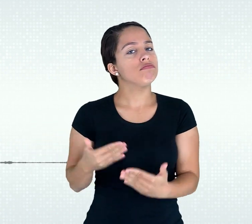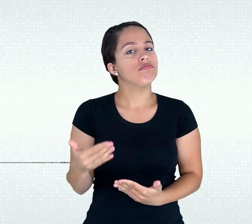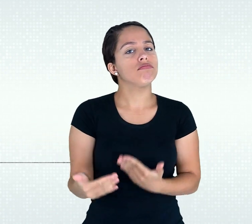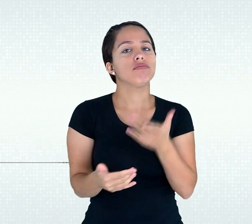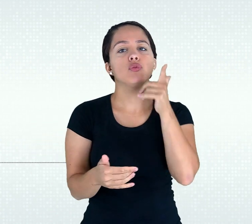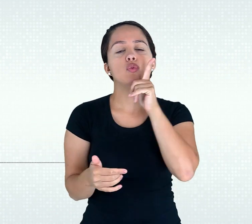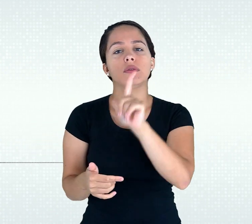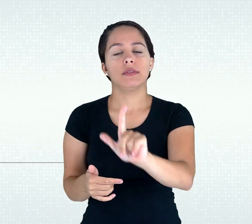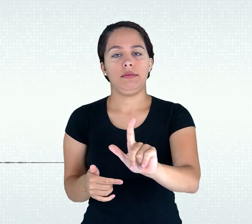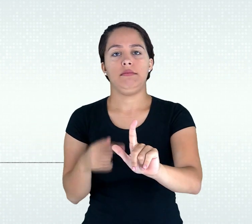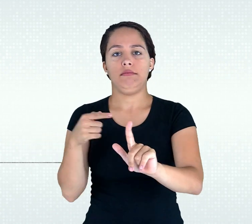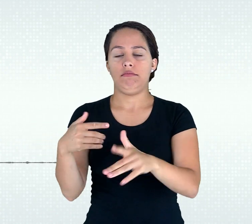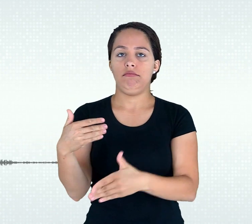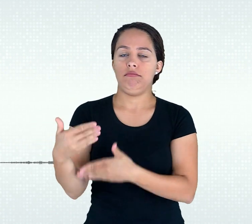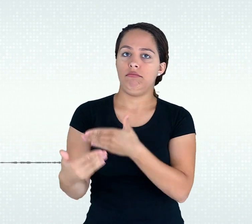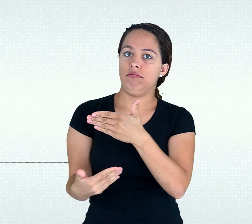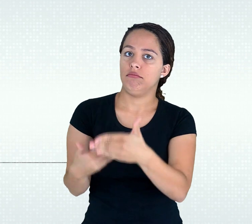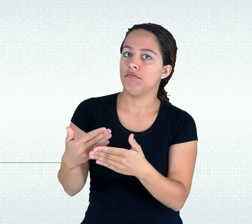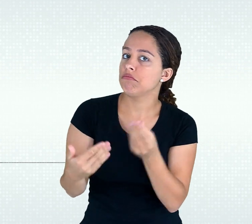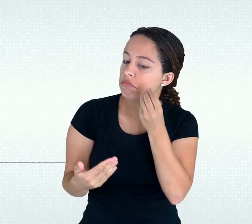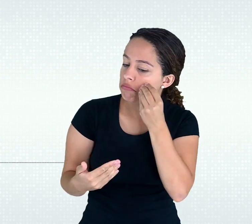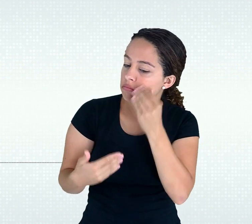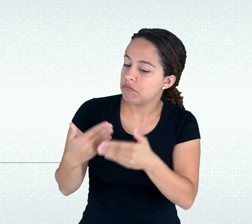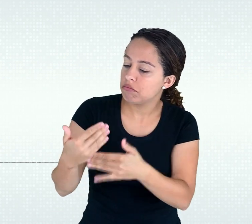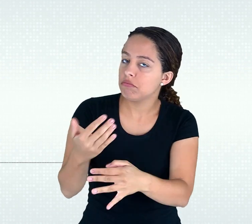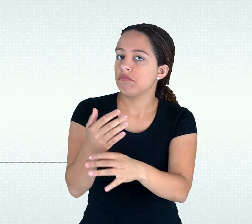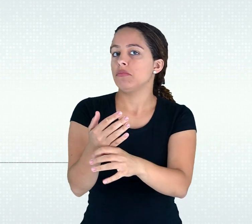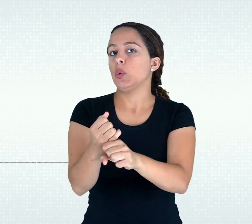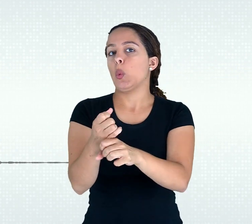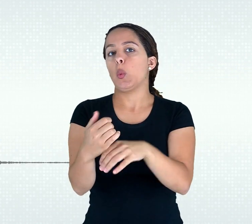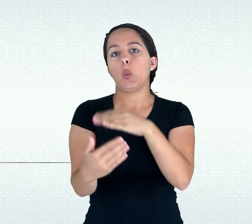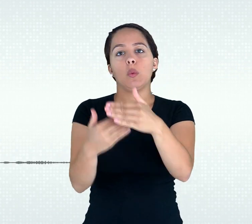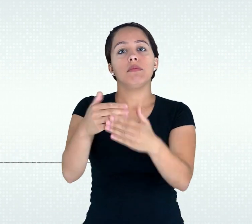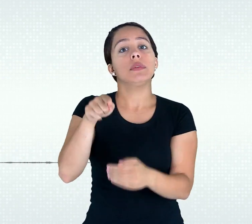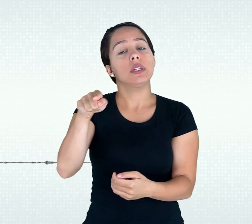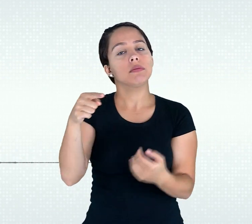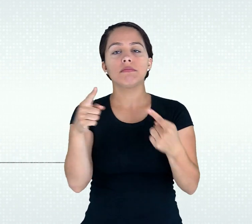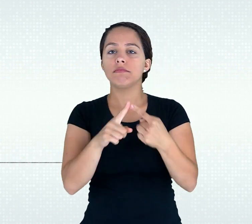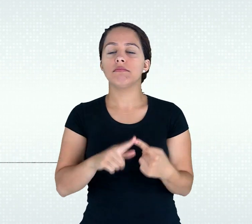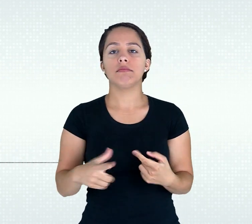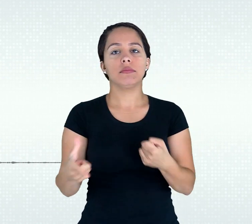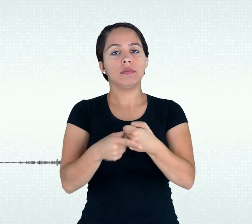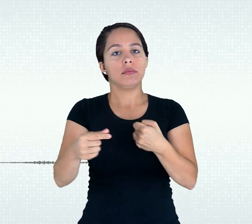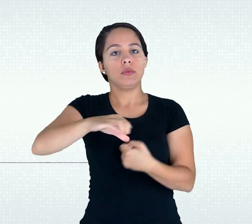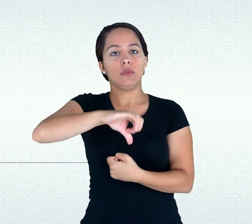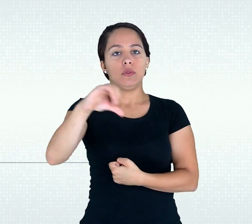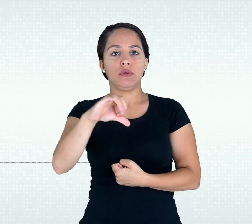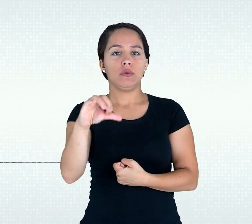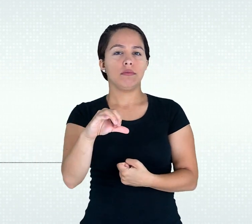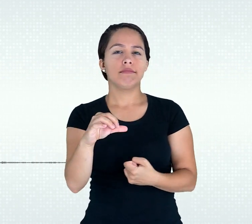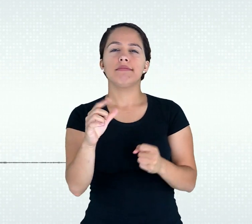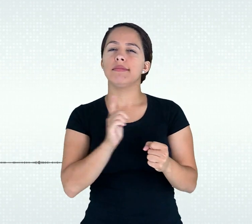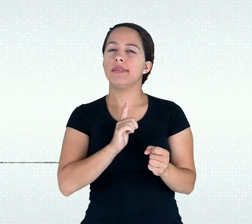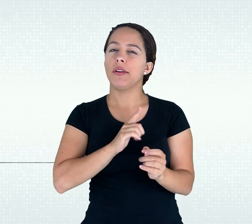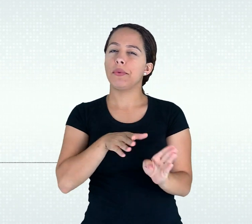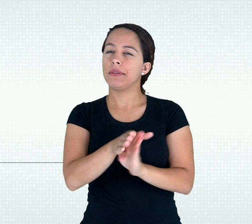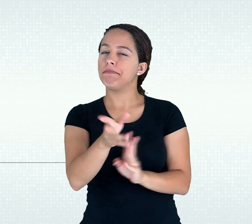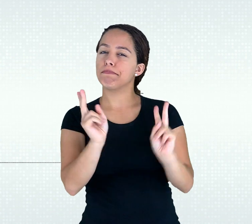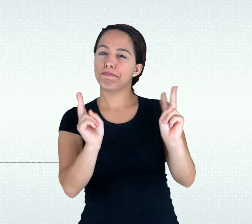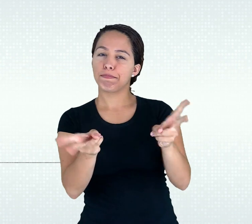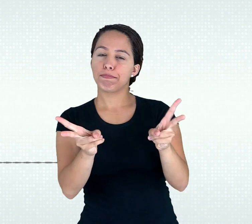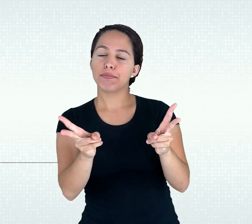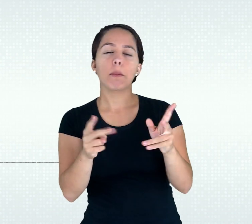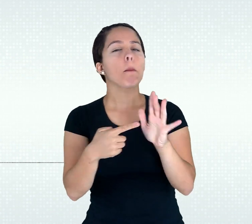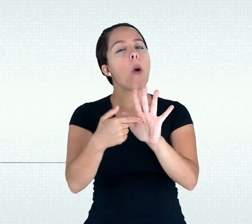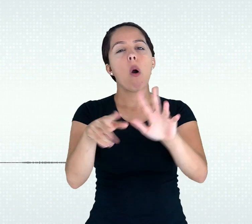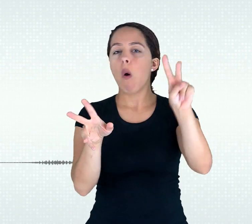de forma processual conforme artigo 9º da mesma orientação normativa abre aspas